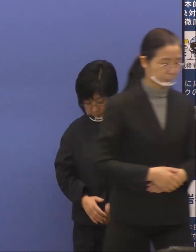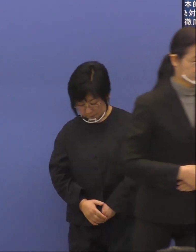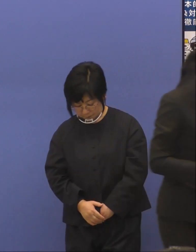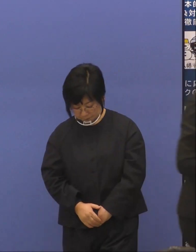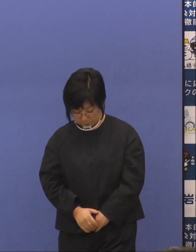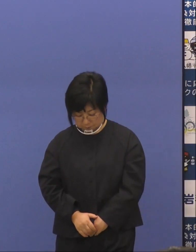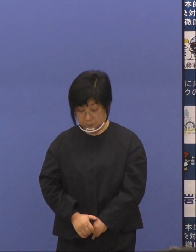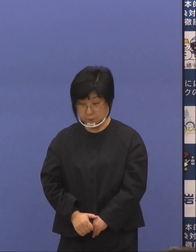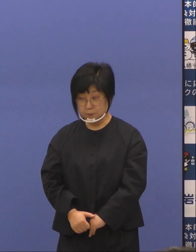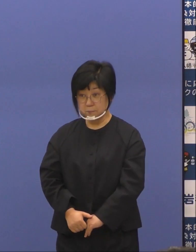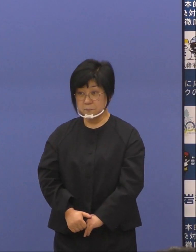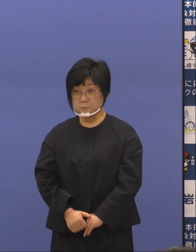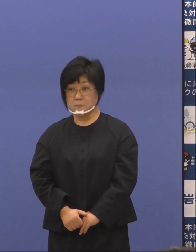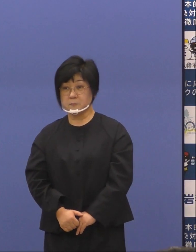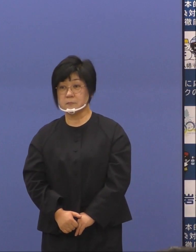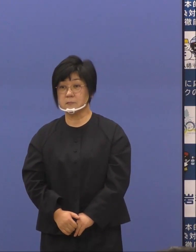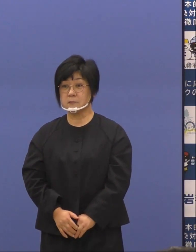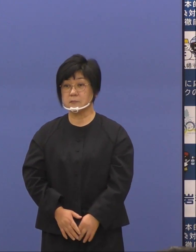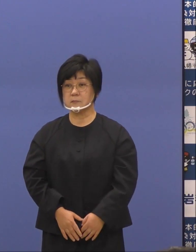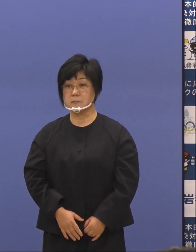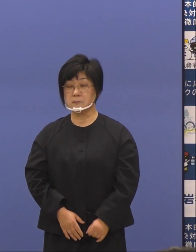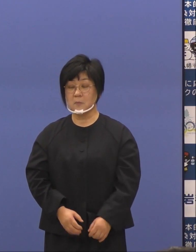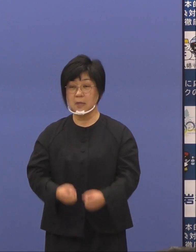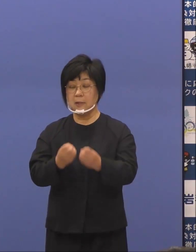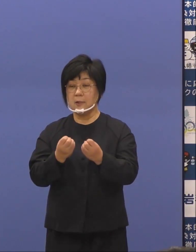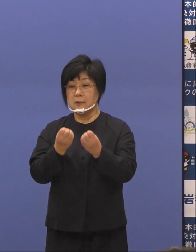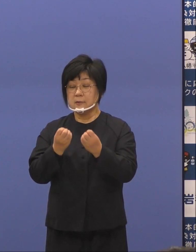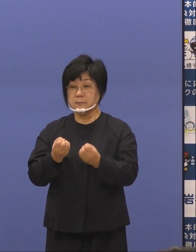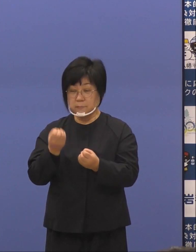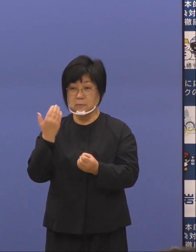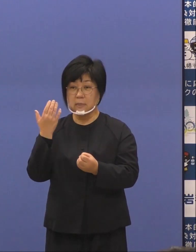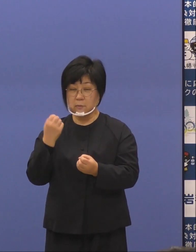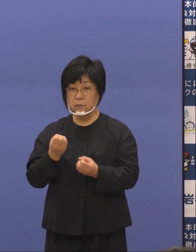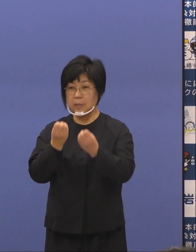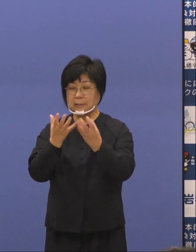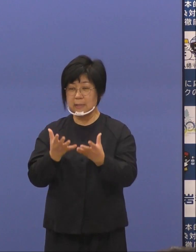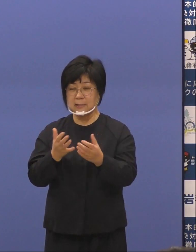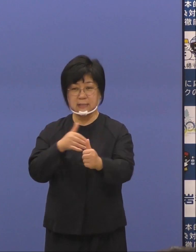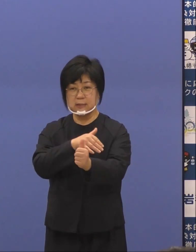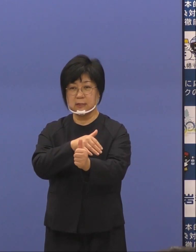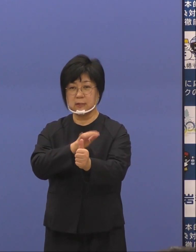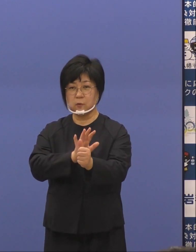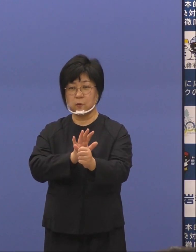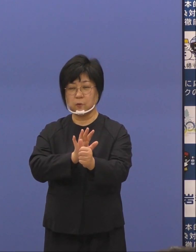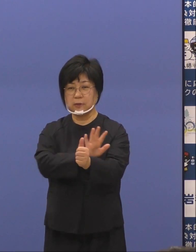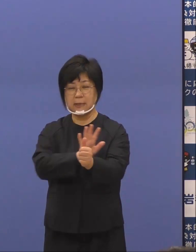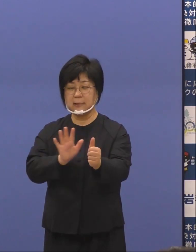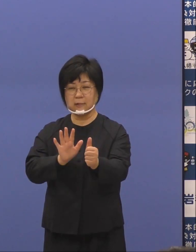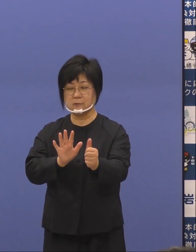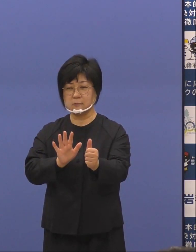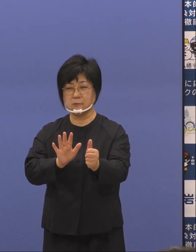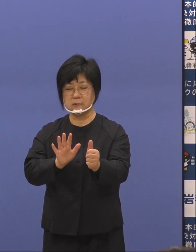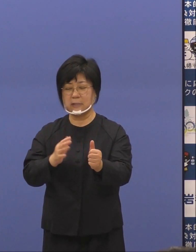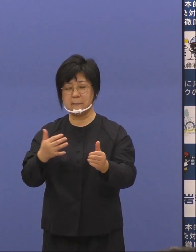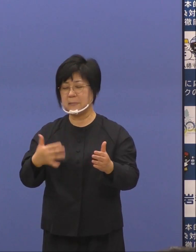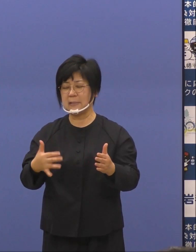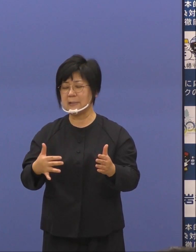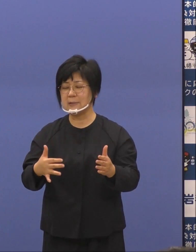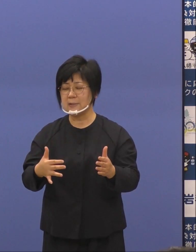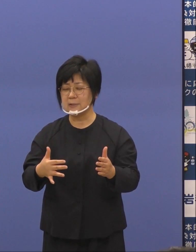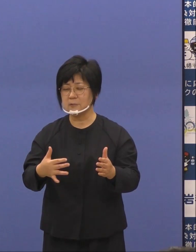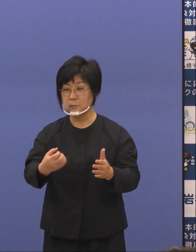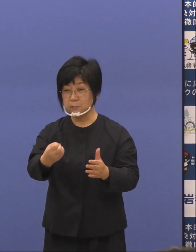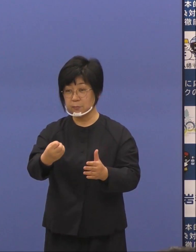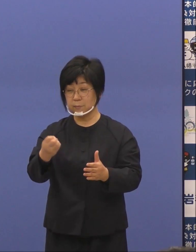襲撃を受けて、その後新しい内閣になっていなかったといったことですけども、その新しい内閣に ならなか